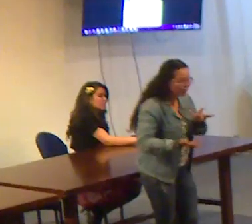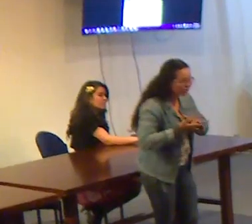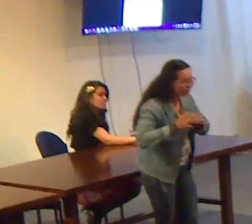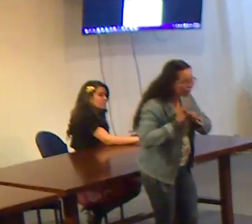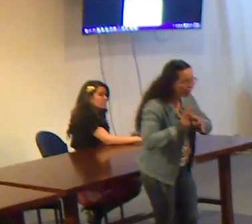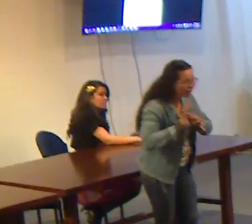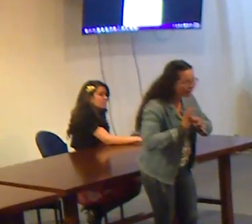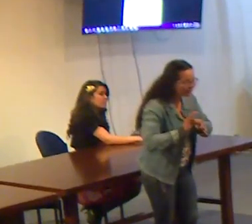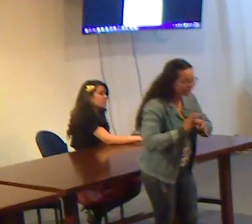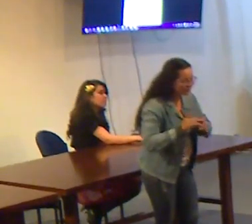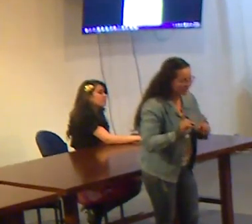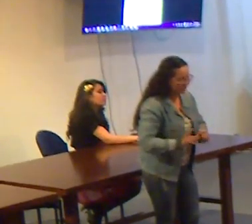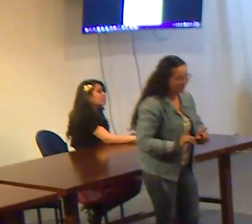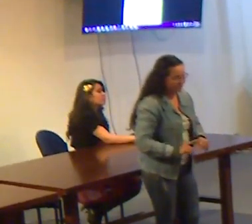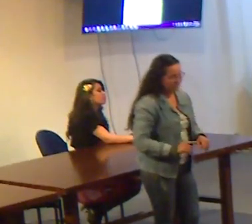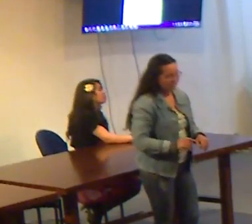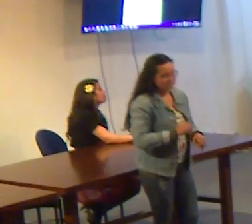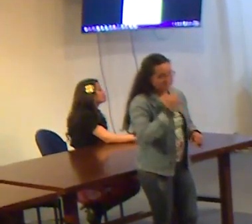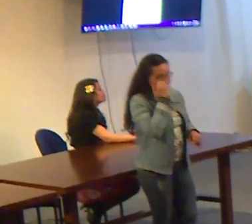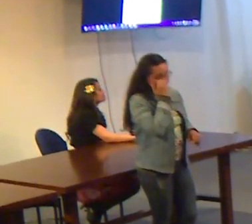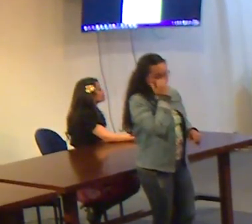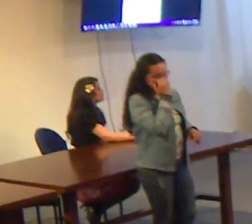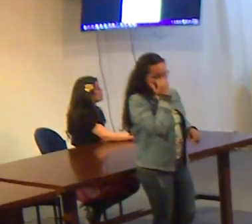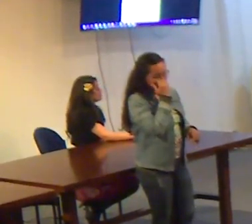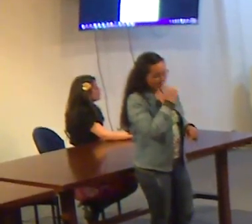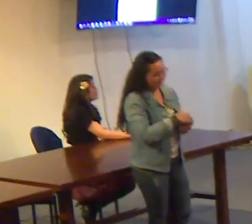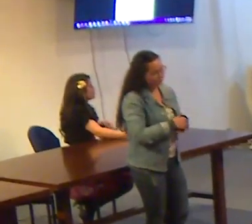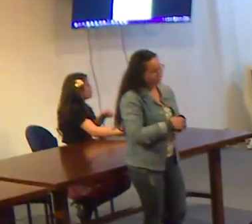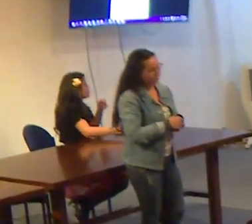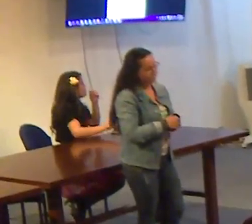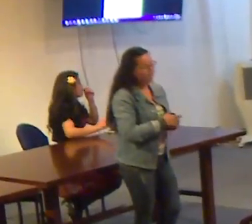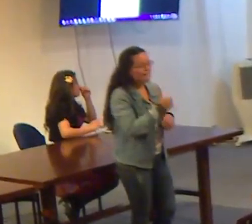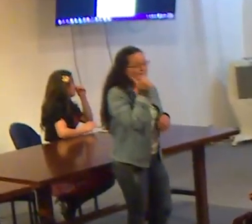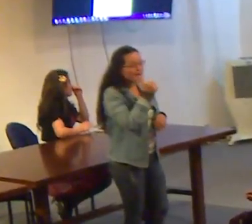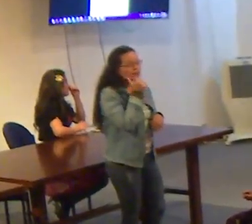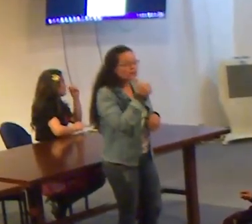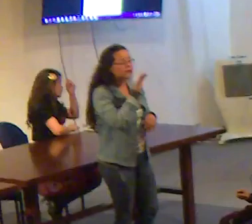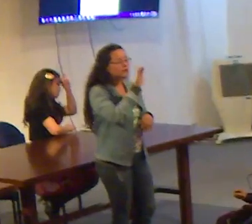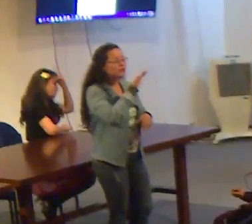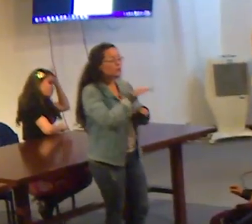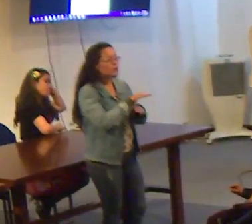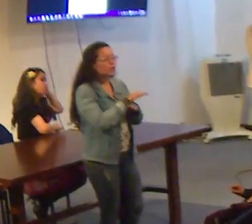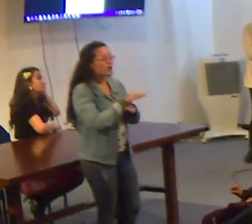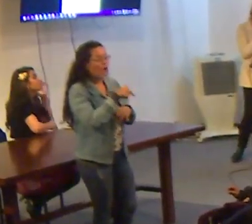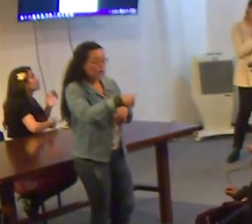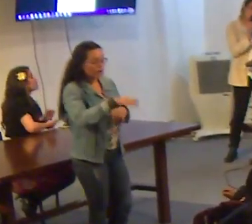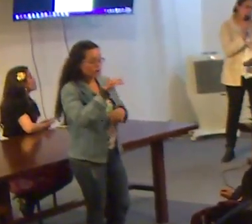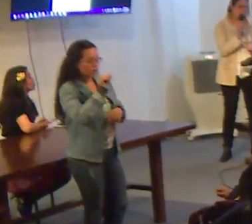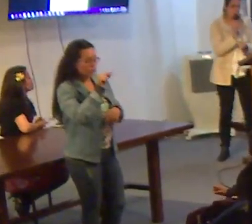vínculo. Entonces, muy importante, mañana 5 de la tarde, 5:30 aquí,